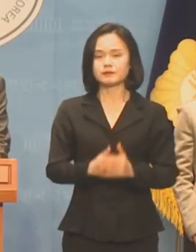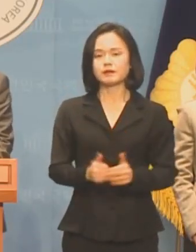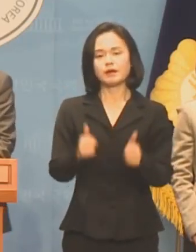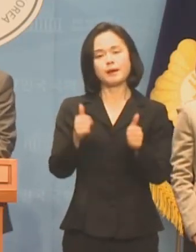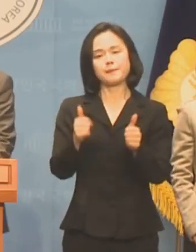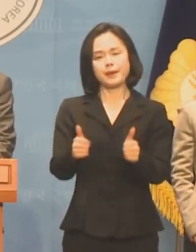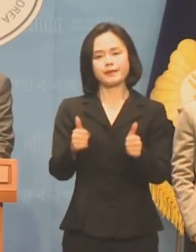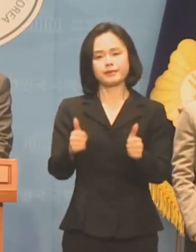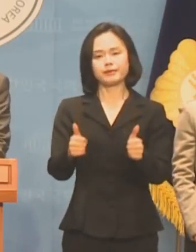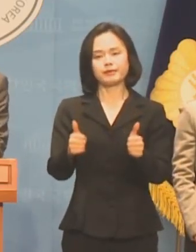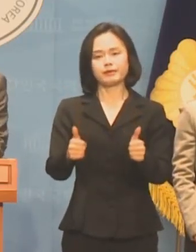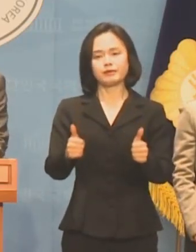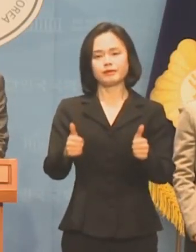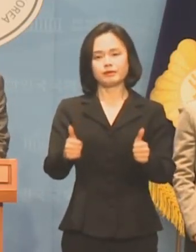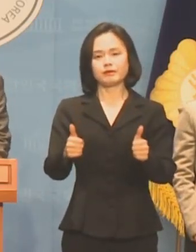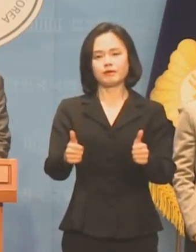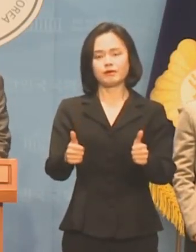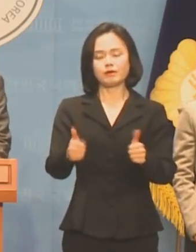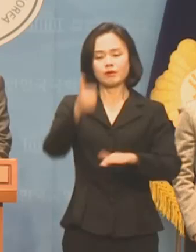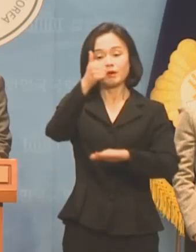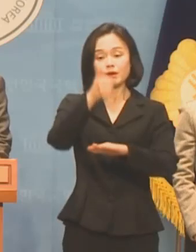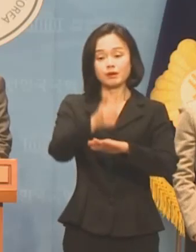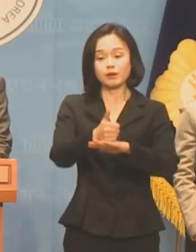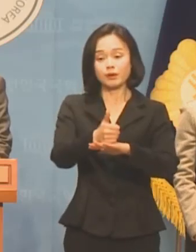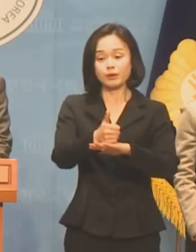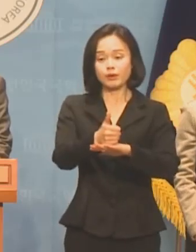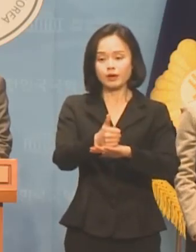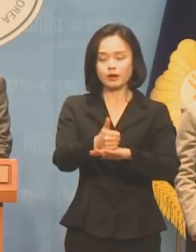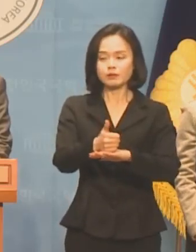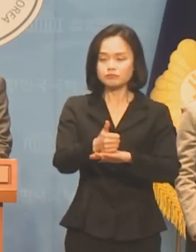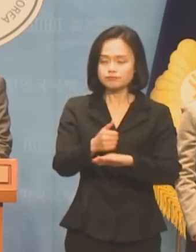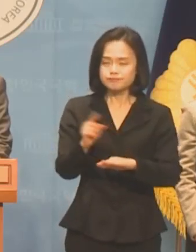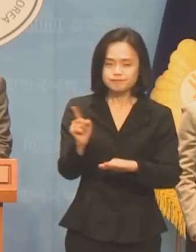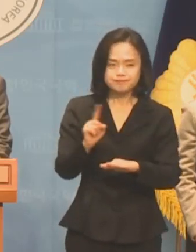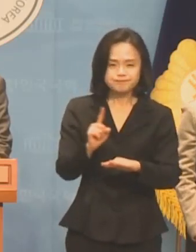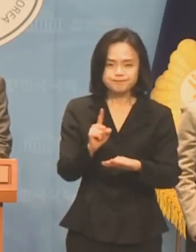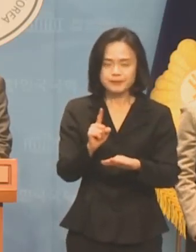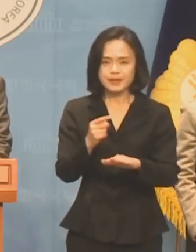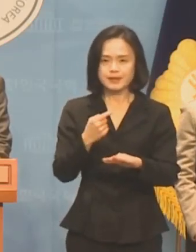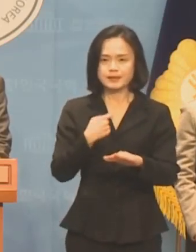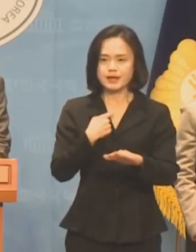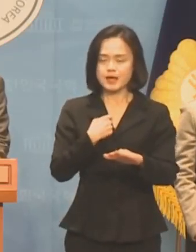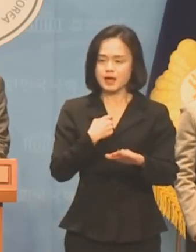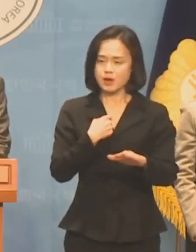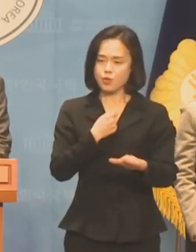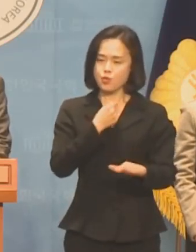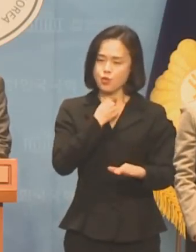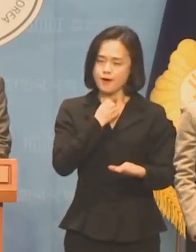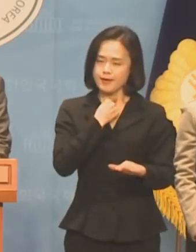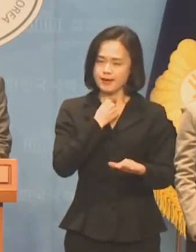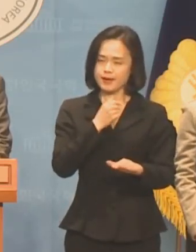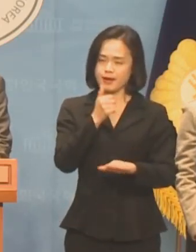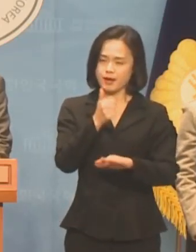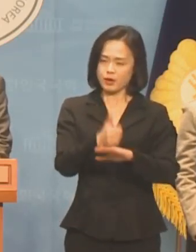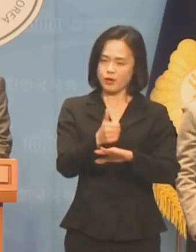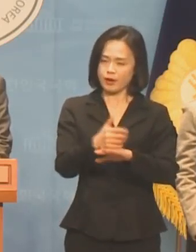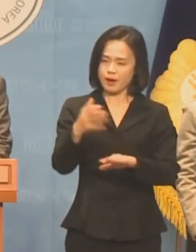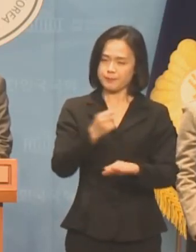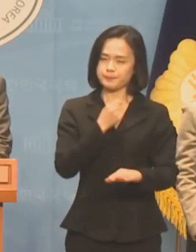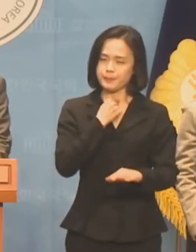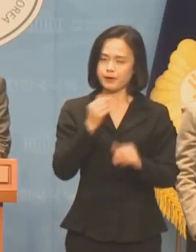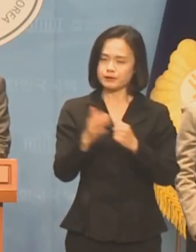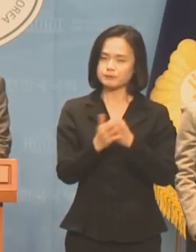판결을 이끌어내기 위해서 사찰까지 했던 범죄를 저질렀던 사람이 대통령이 되고 나니까